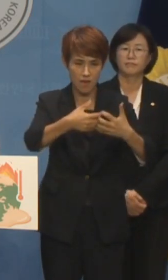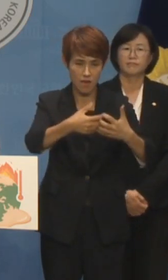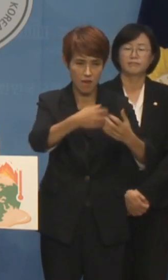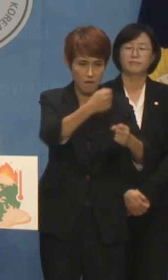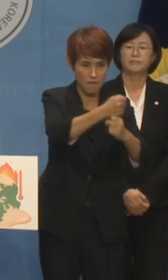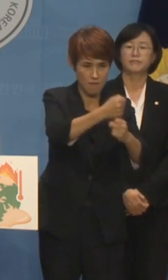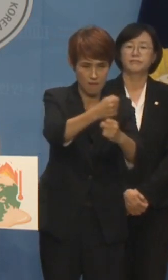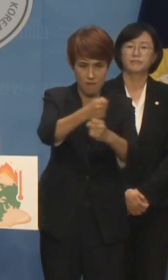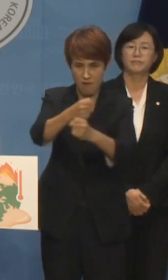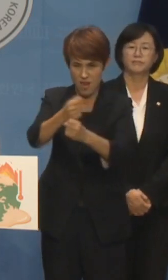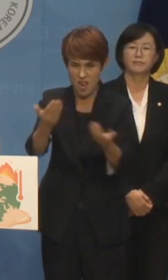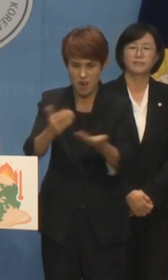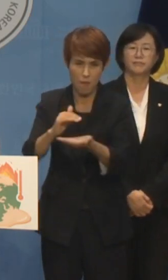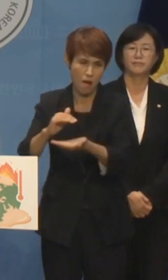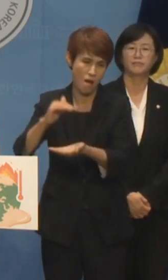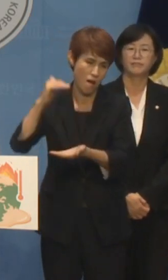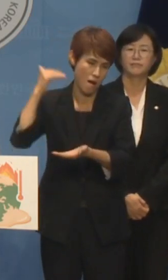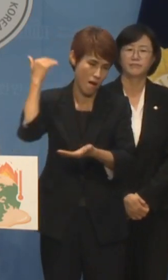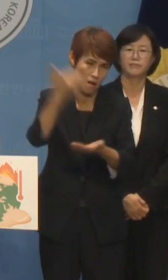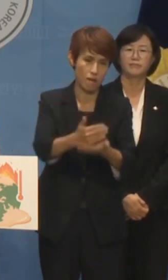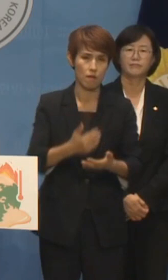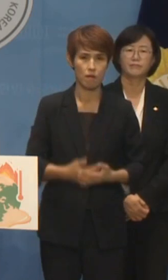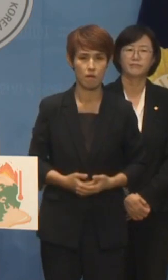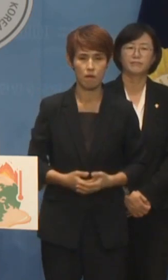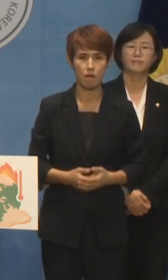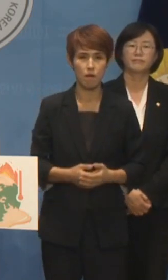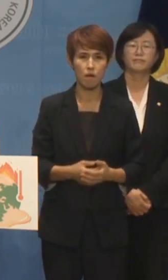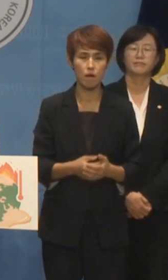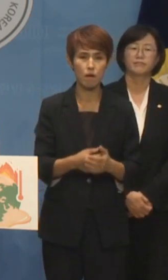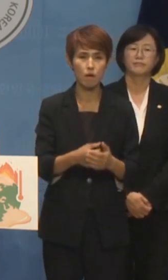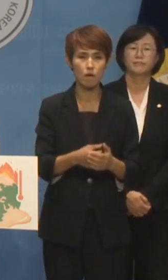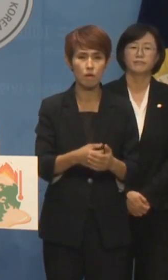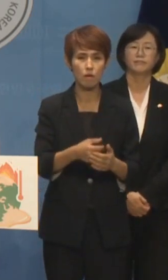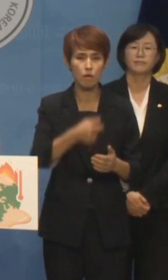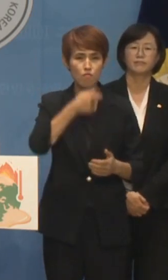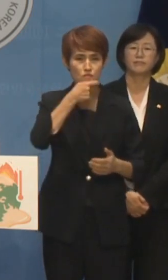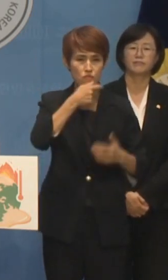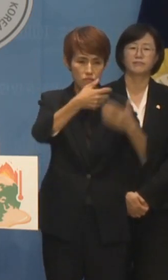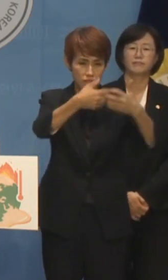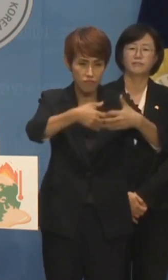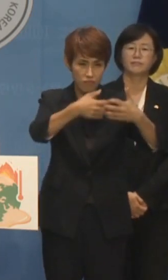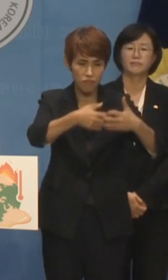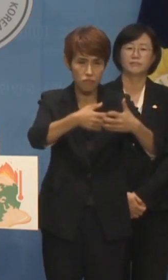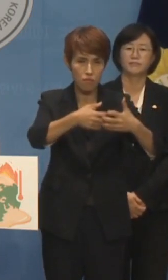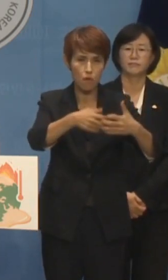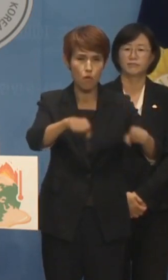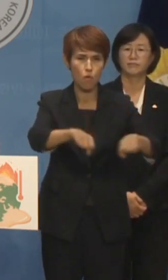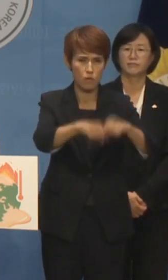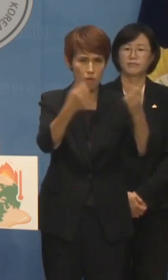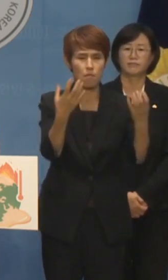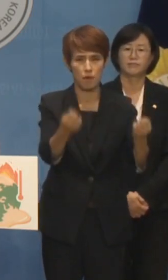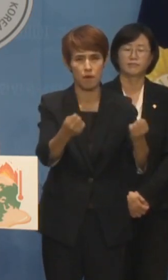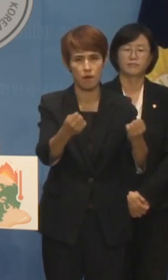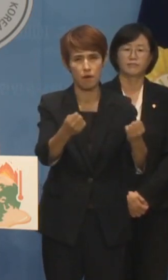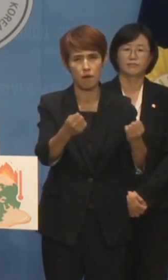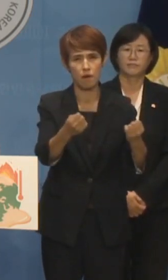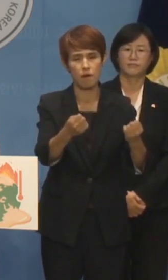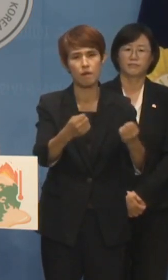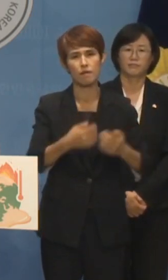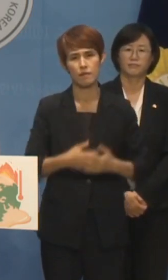이미 사용 중인 제품의 고장 또한 크게 증가해 AS가 발생하기